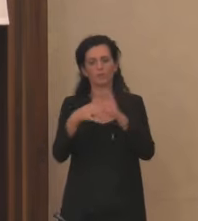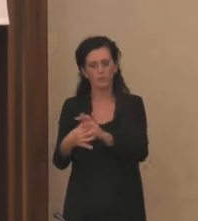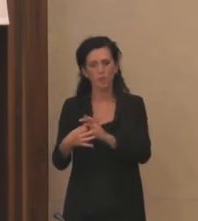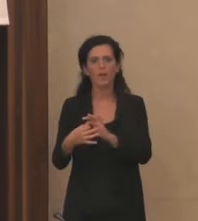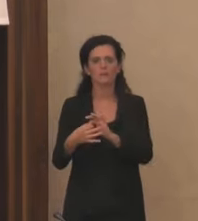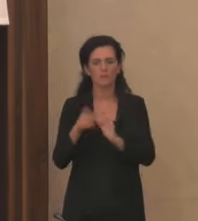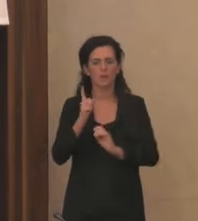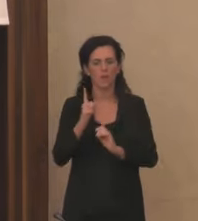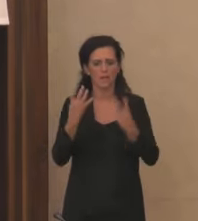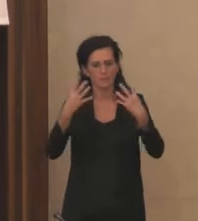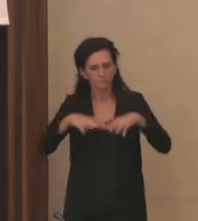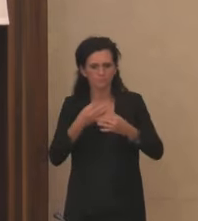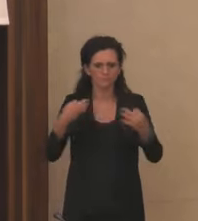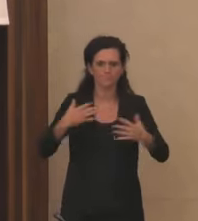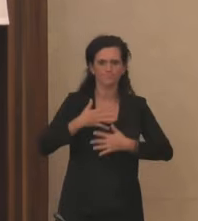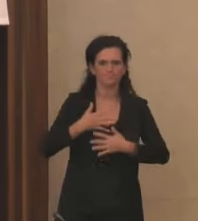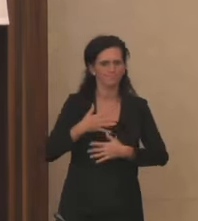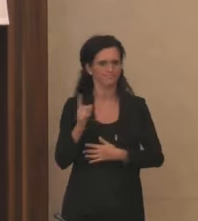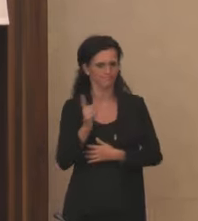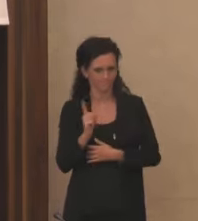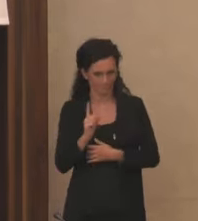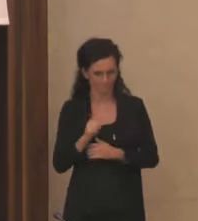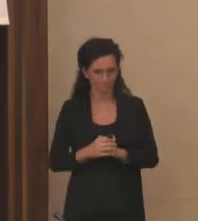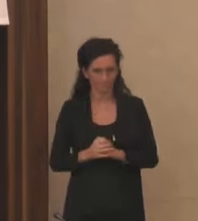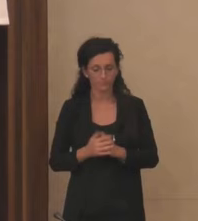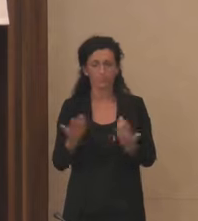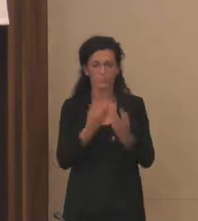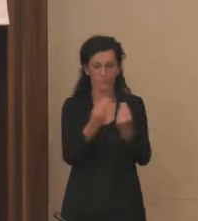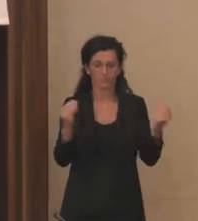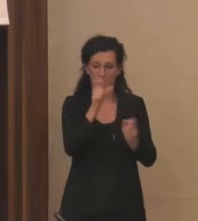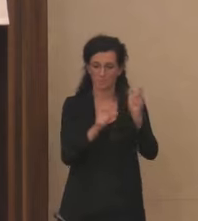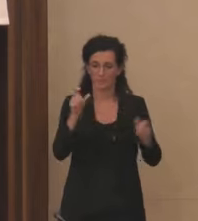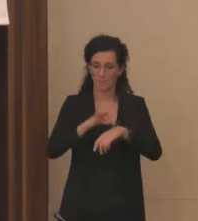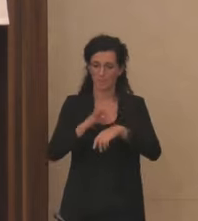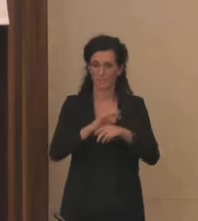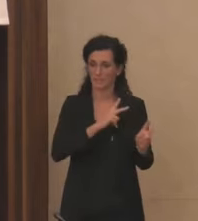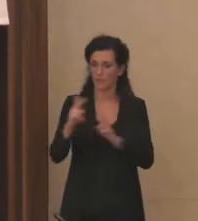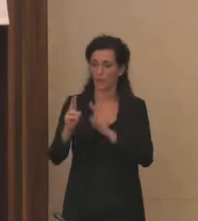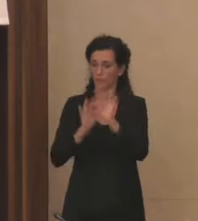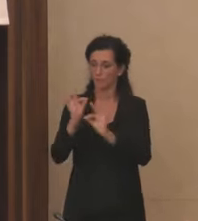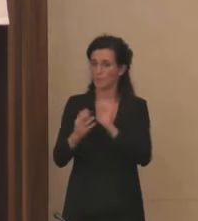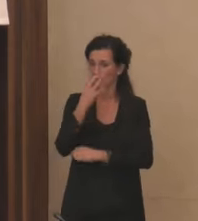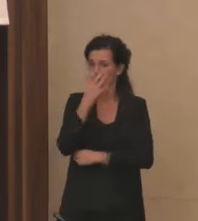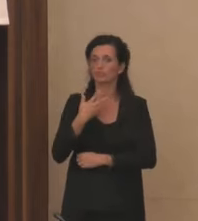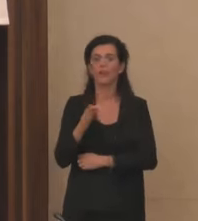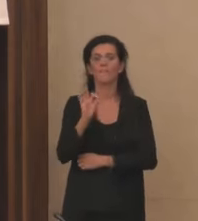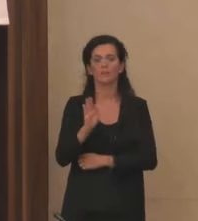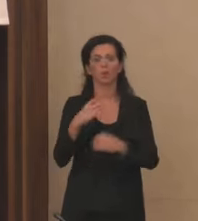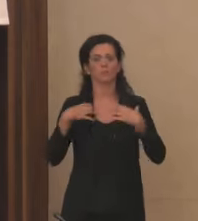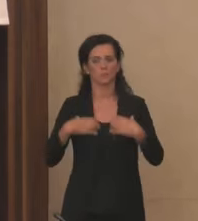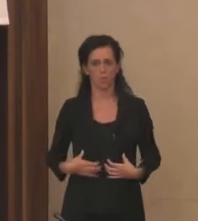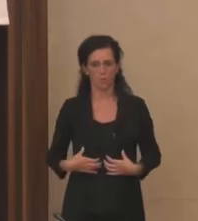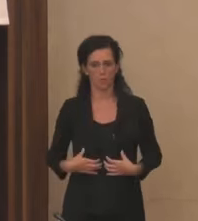vitali. Quindi molti di questi pazienti ricoverati in terapia intensiva avranno la fibrosi polmonare